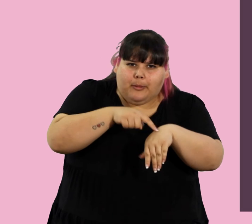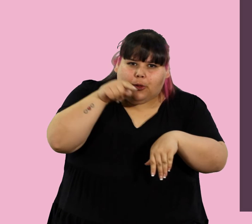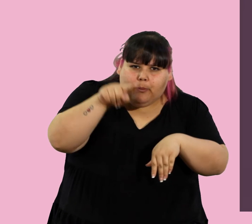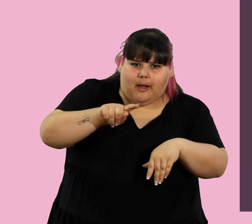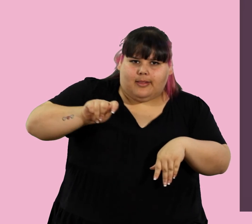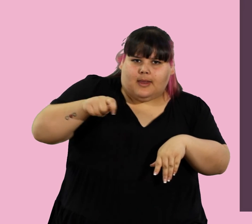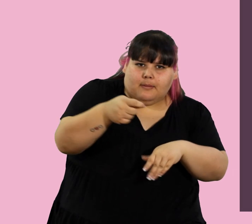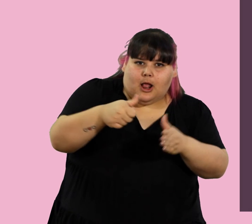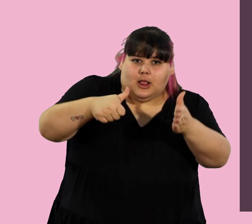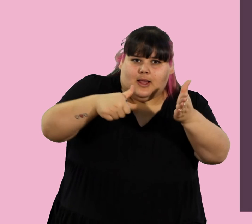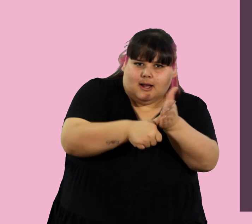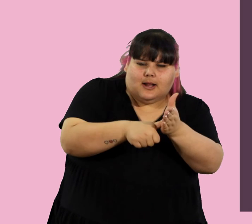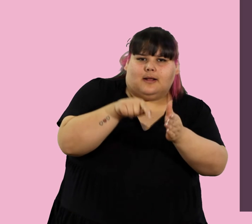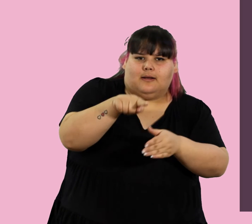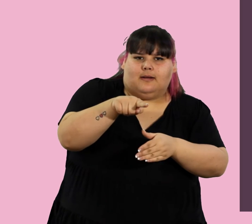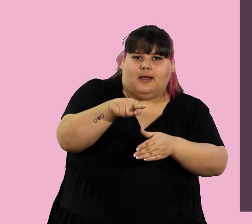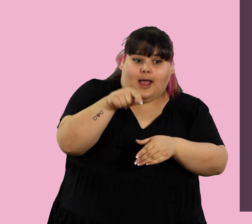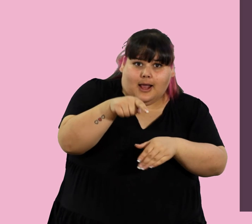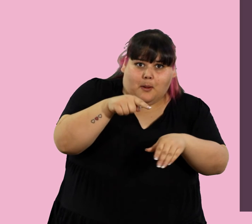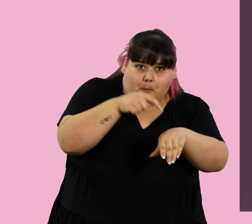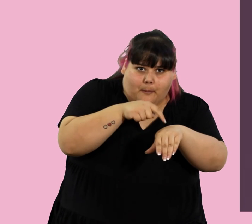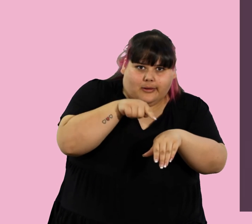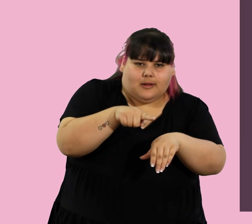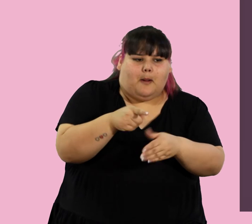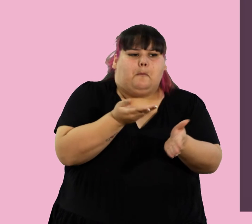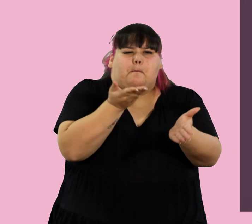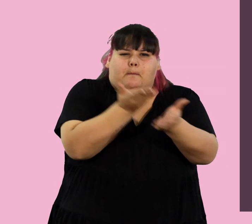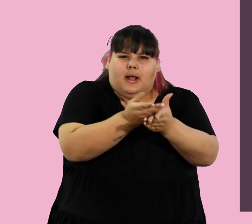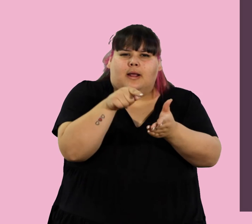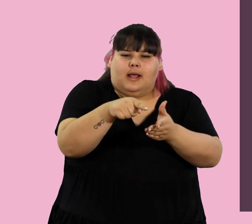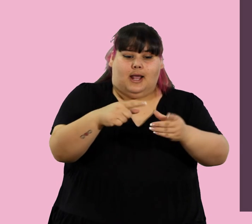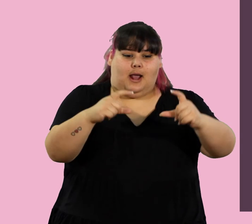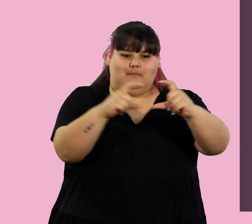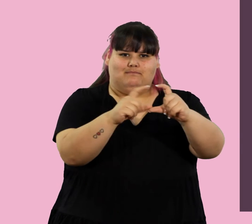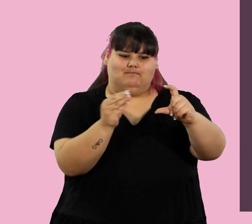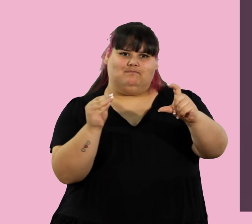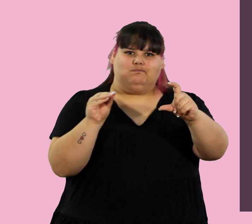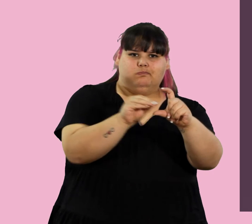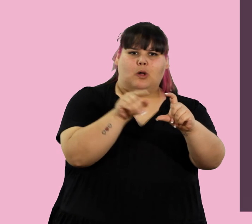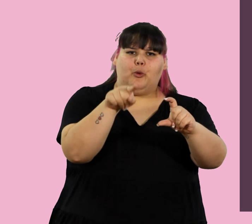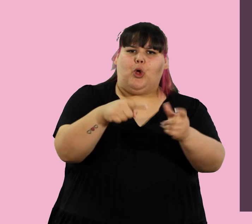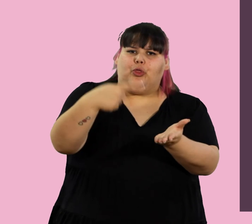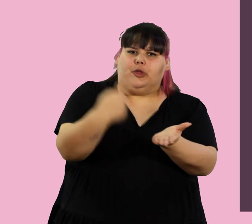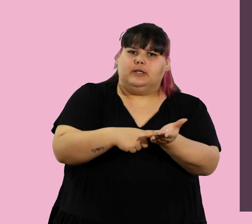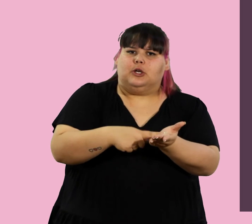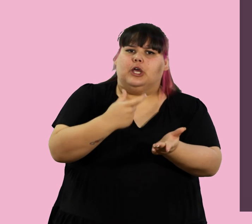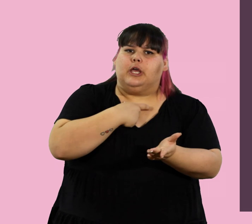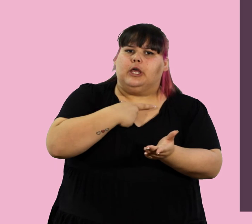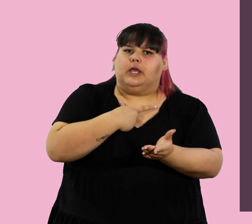documento nacional de identidad, podés pedir que quede asentado en él tu decisión de ser donante de órganos.